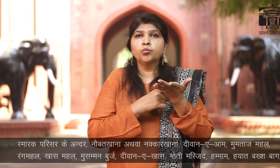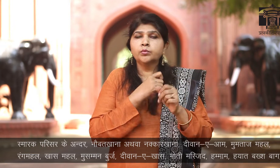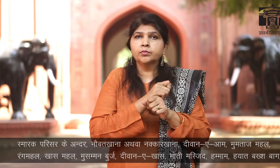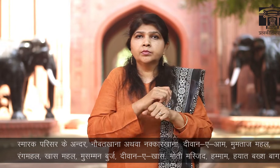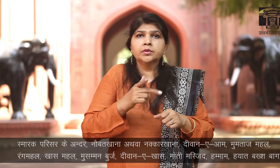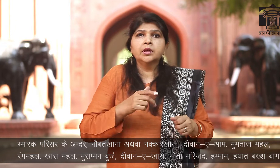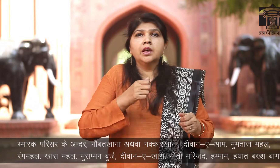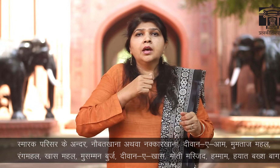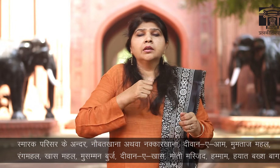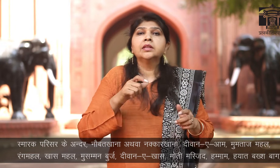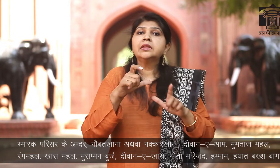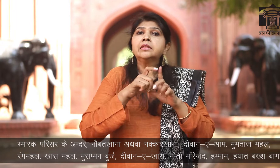दीवाने खास,